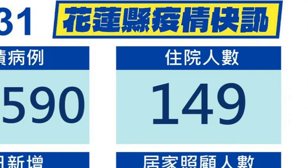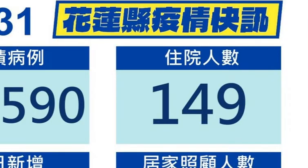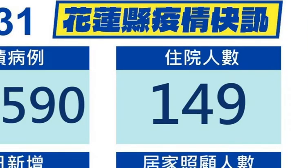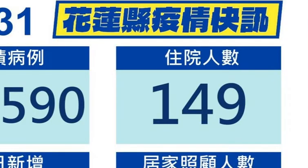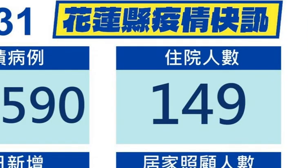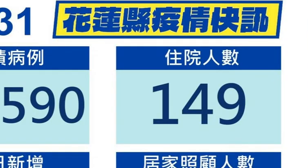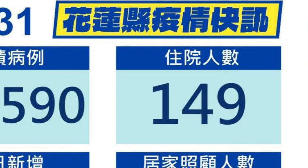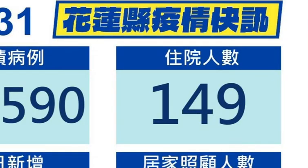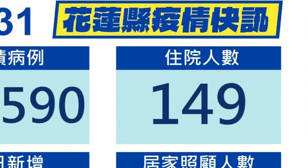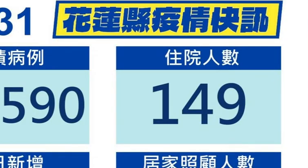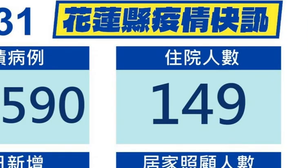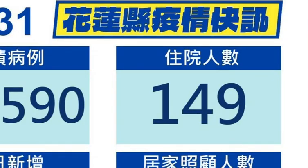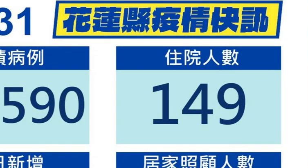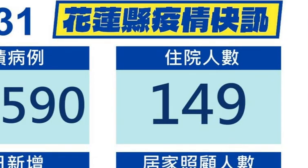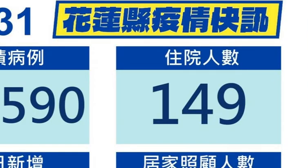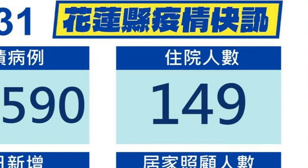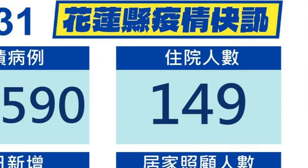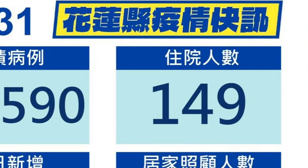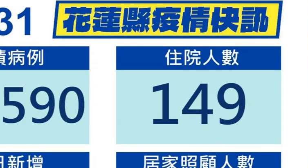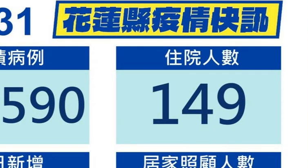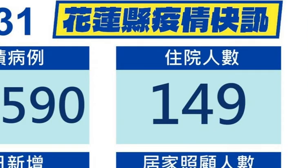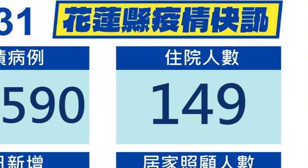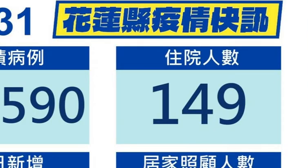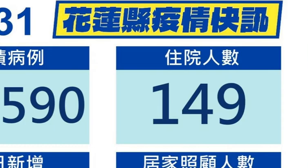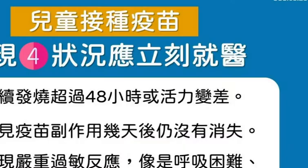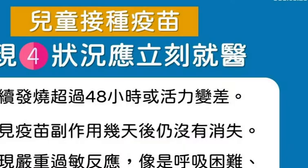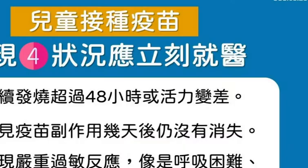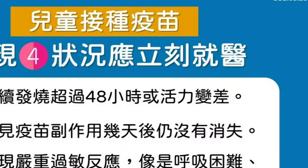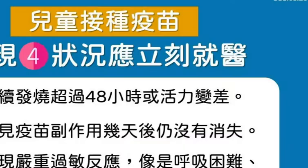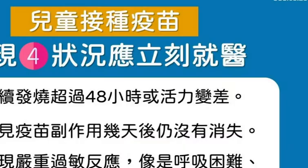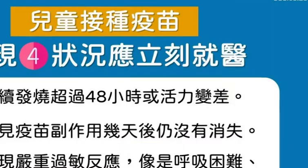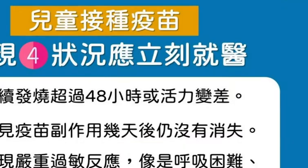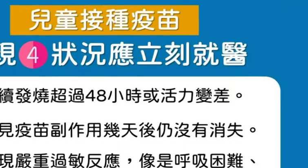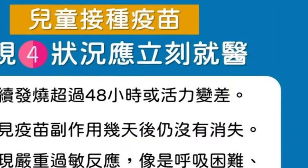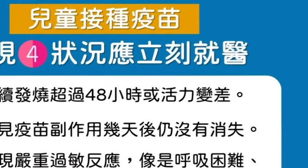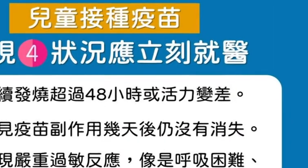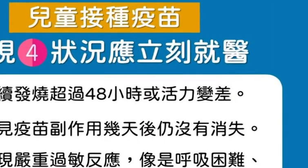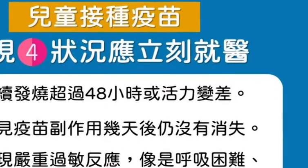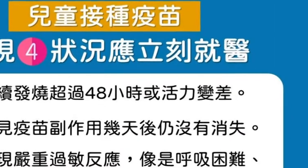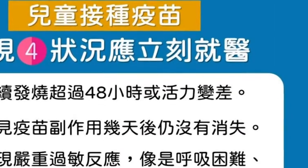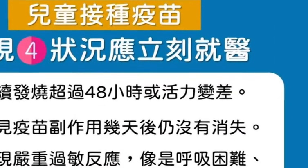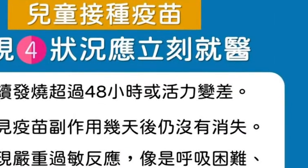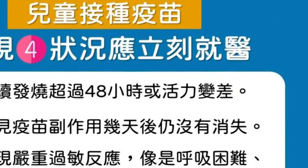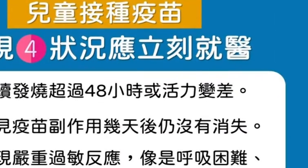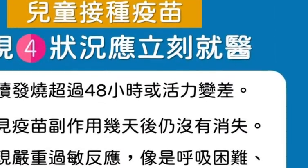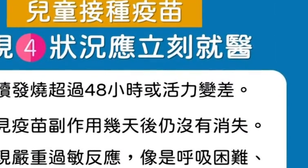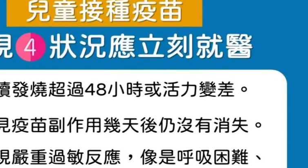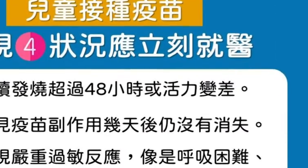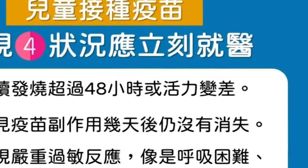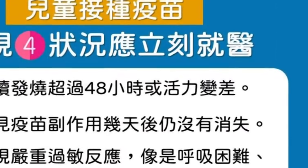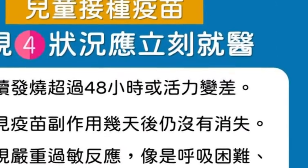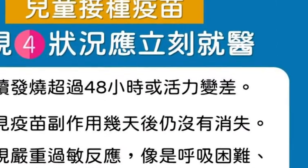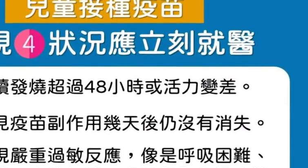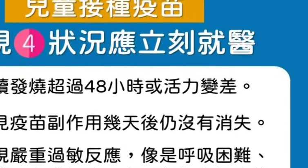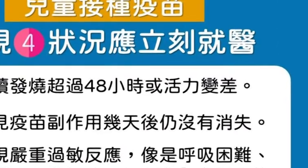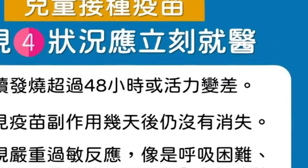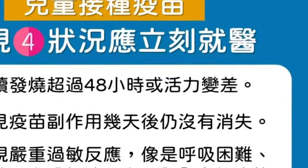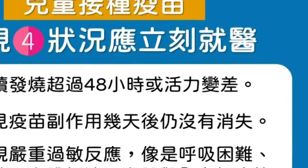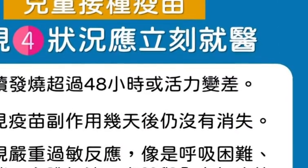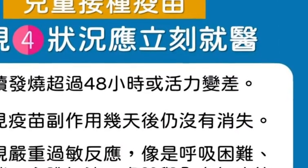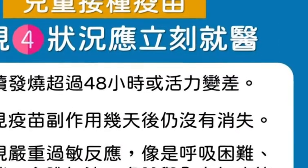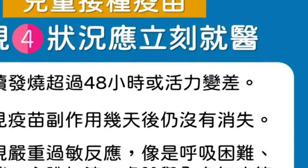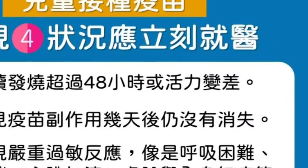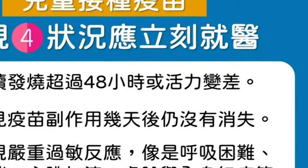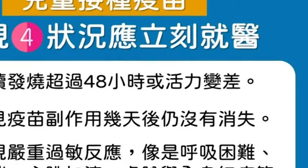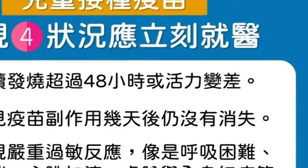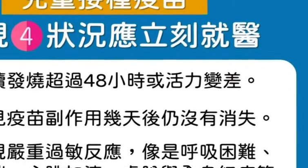增1295例确诊个案，而30日起，花莲县府与县内大型医院合作，针对满5岁至17岁的学生及幼